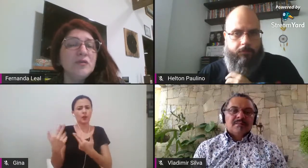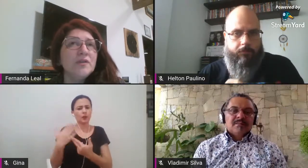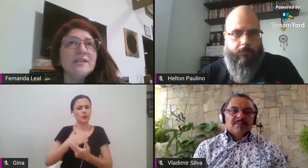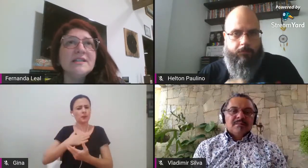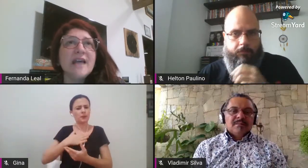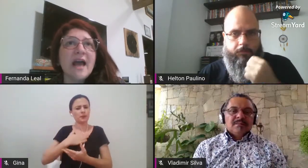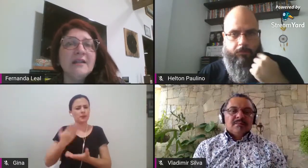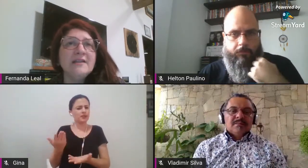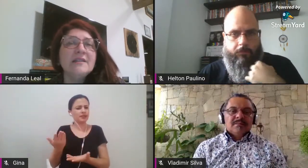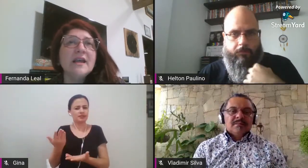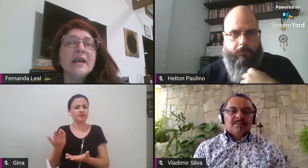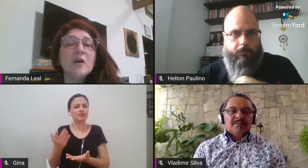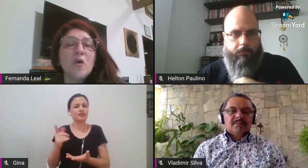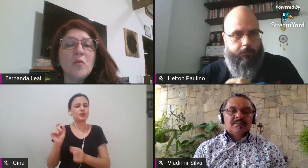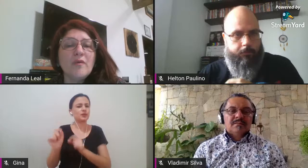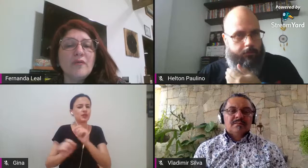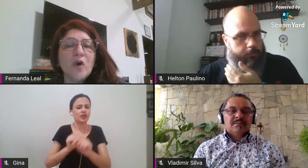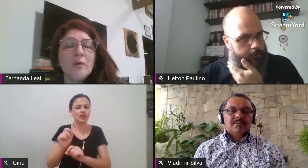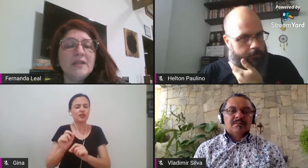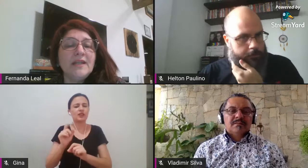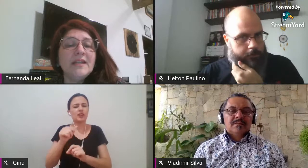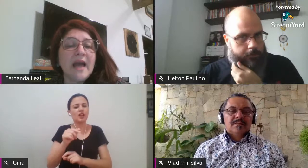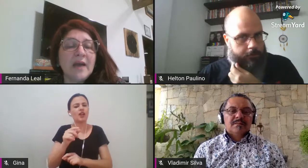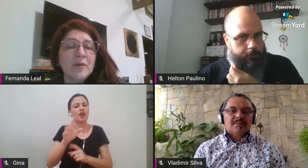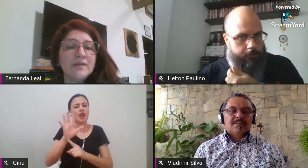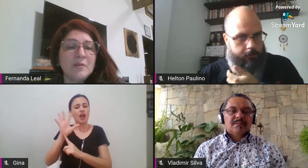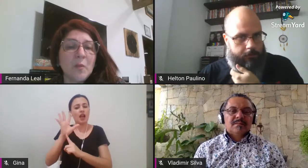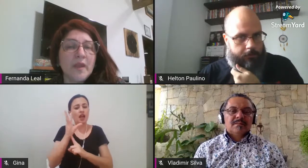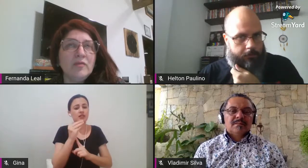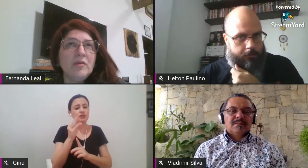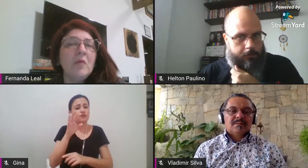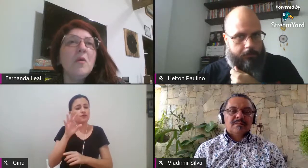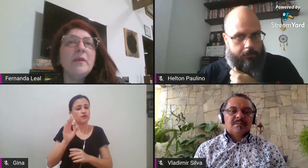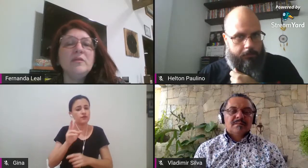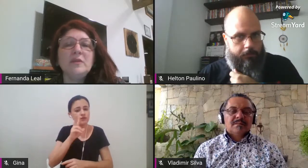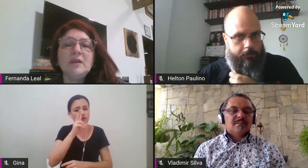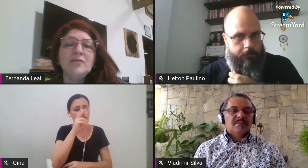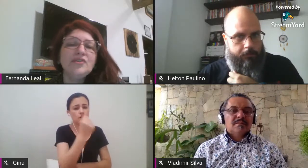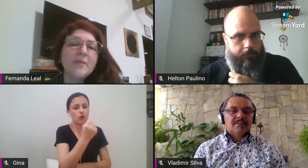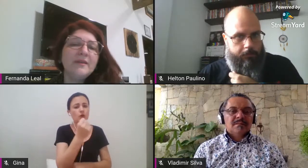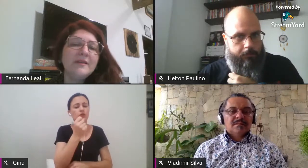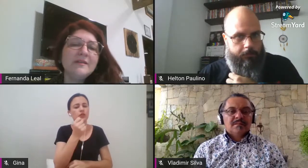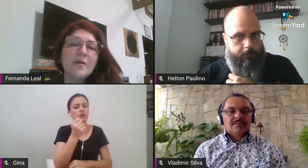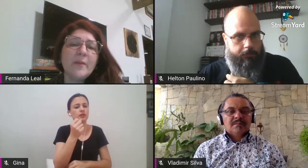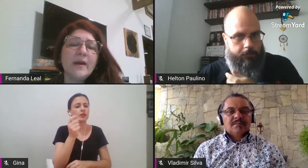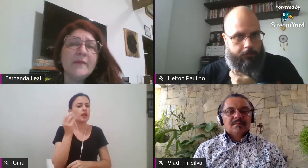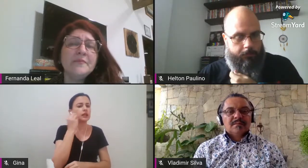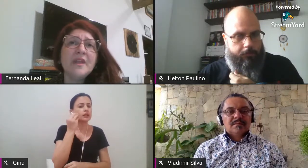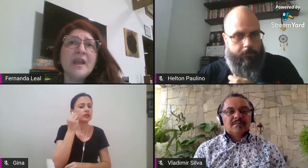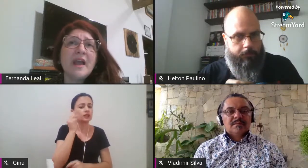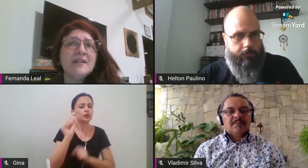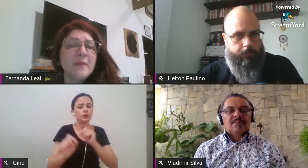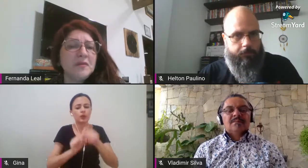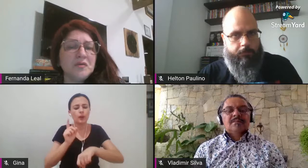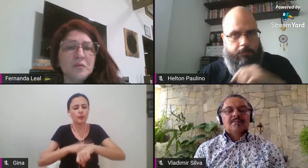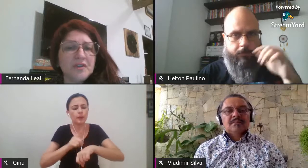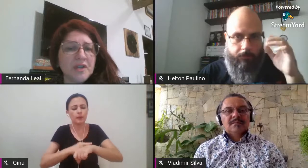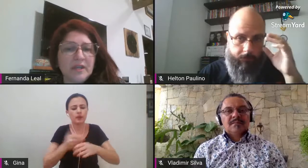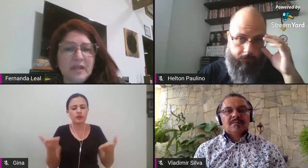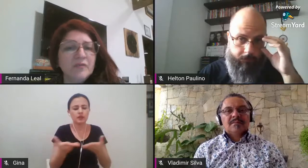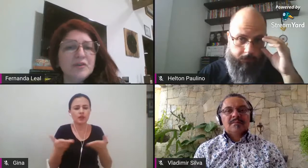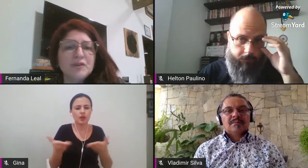né, a todas as artes como uma forma de lidar com esse momento, que é um momento que nos chama a atenção para